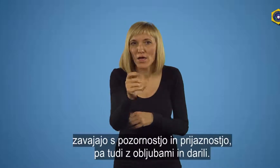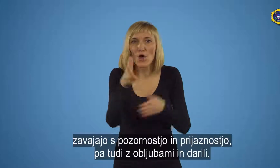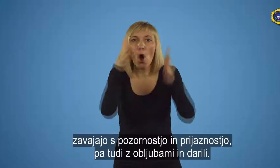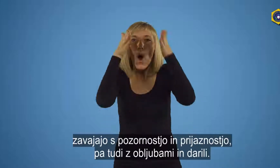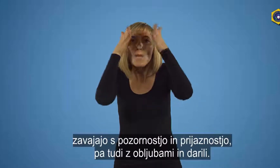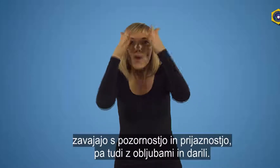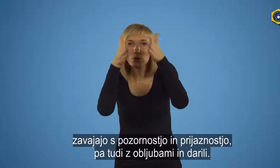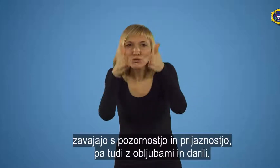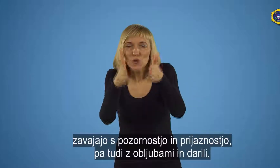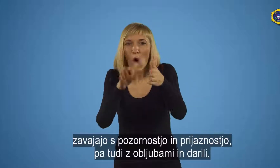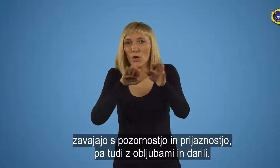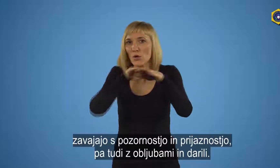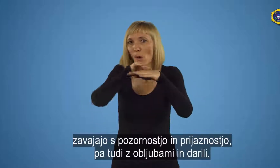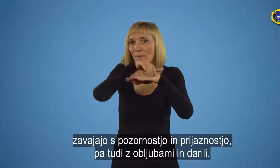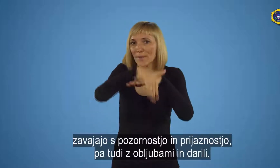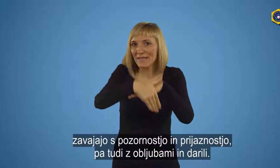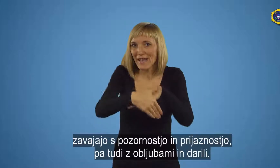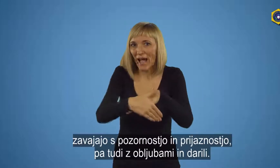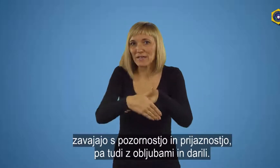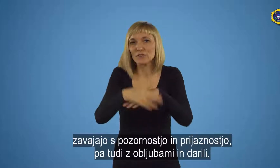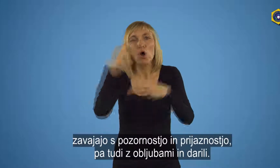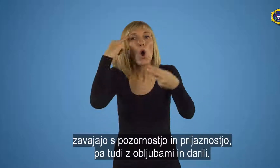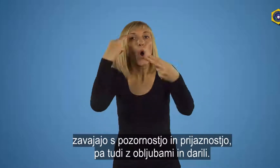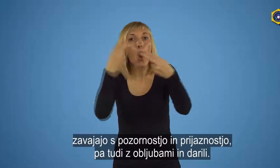pa tudi z obljubami in darili.